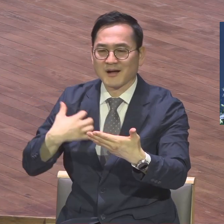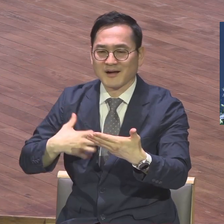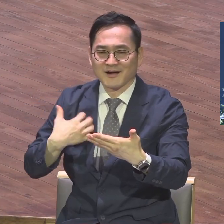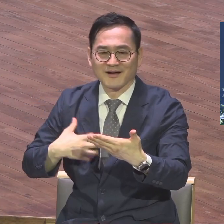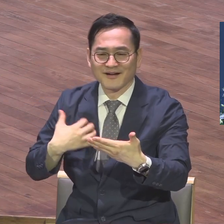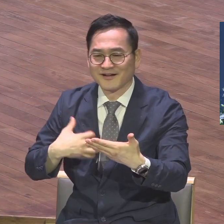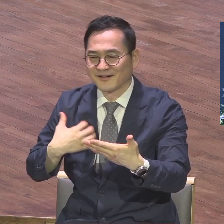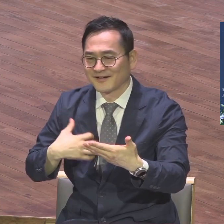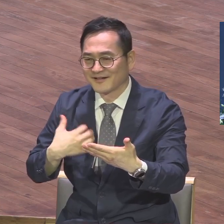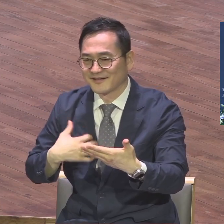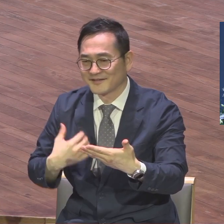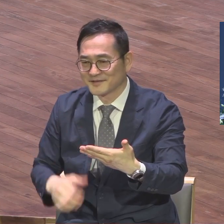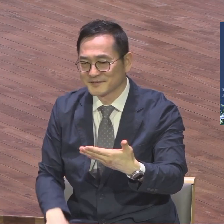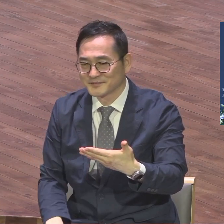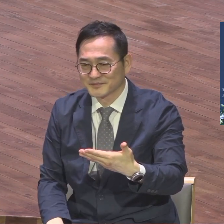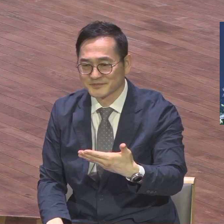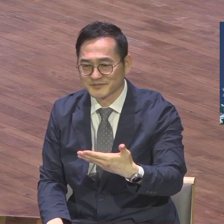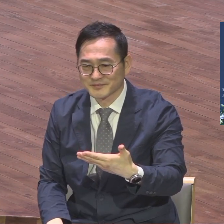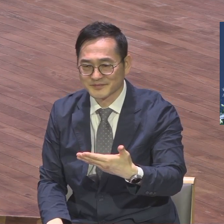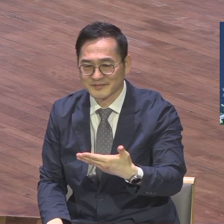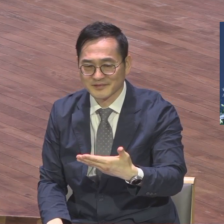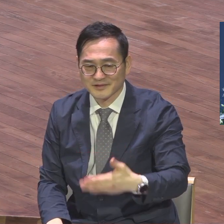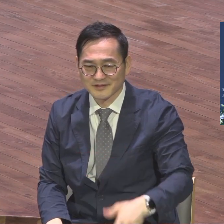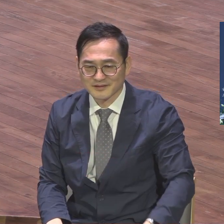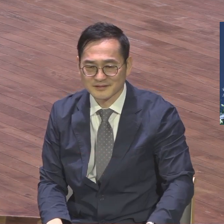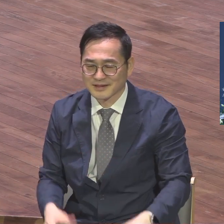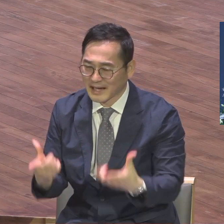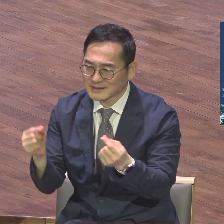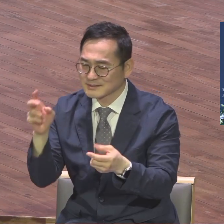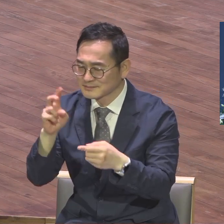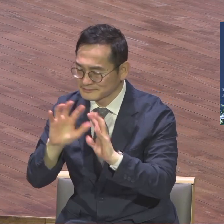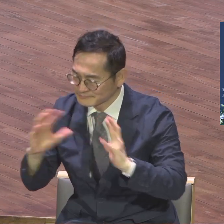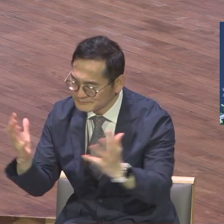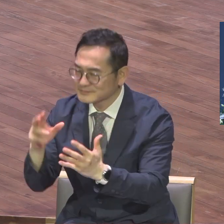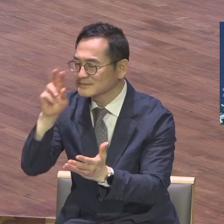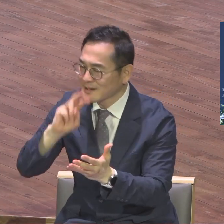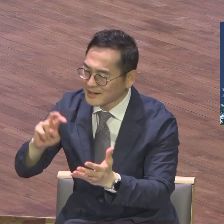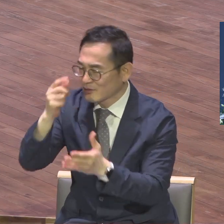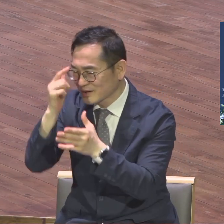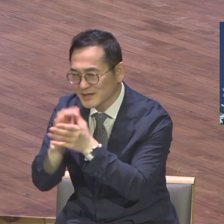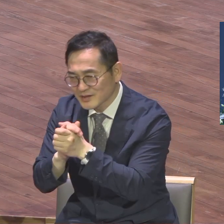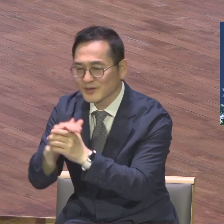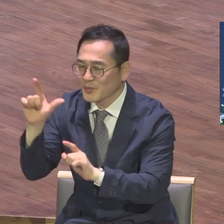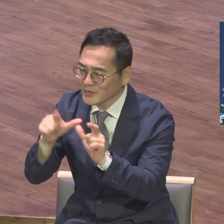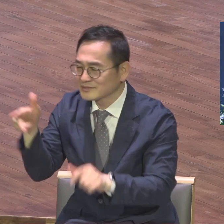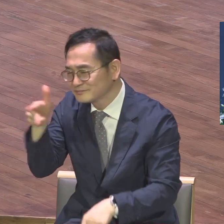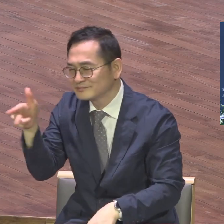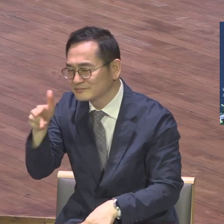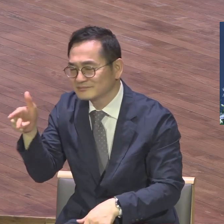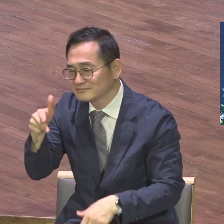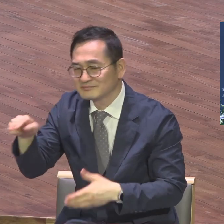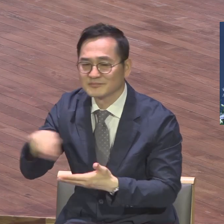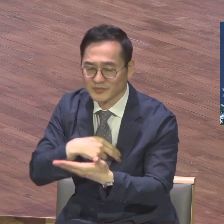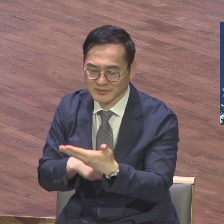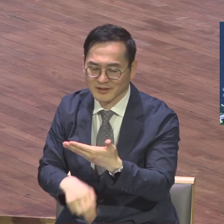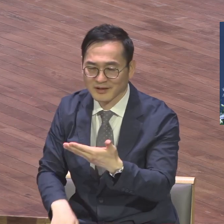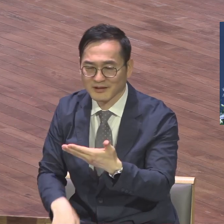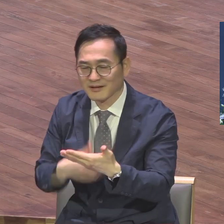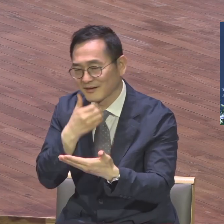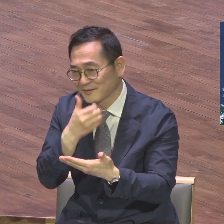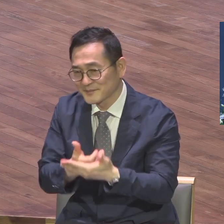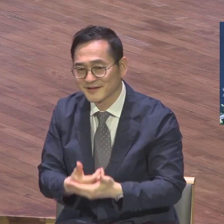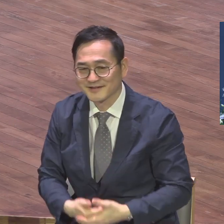그 우상들을 다 깨면서 같이 찬양하고 같이 기도하고 같이 아멘하고,